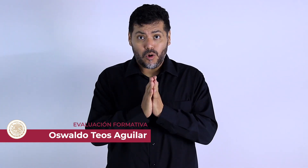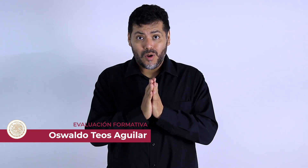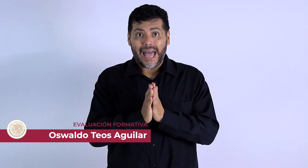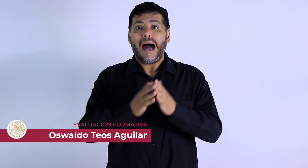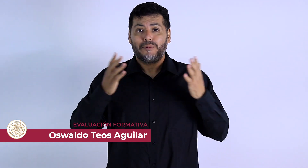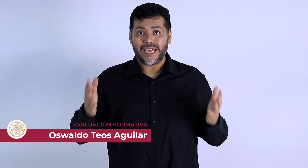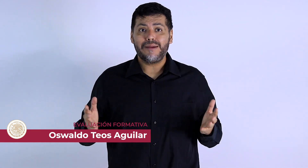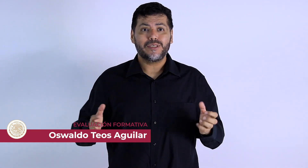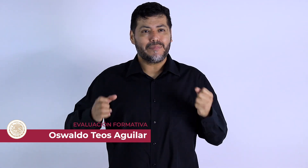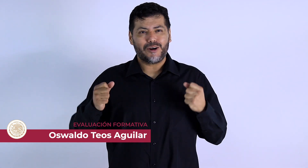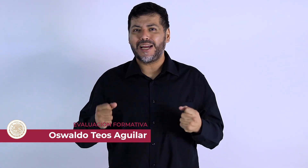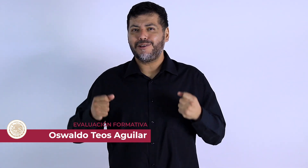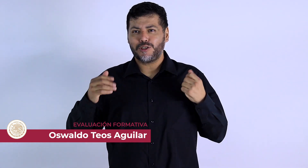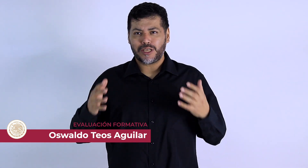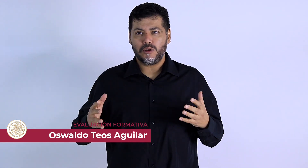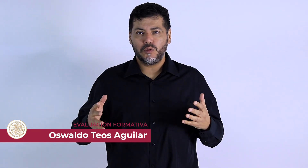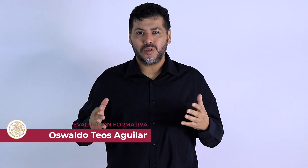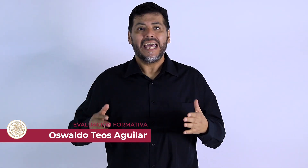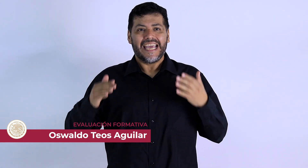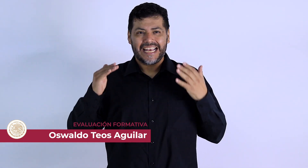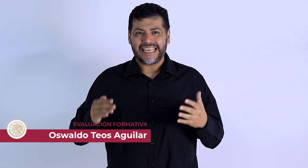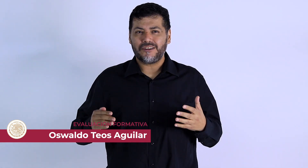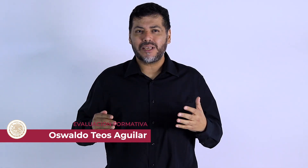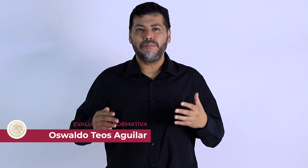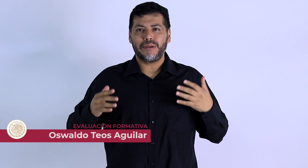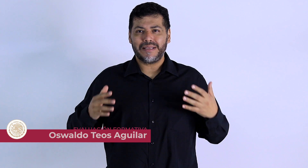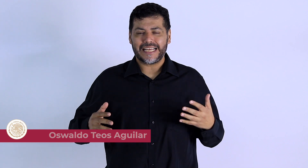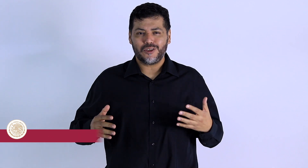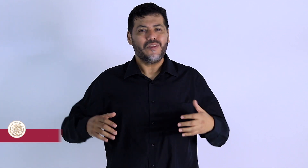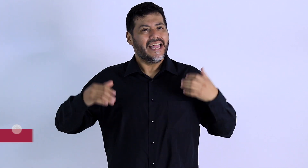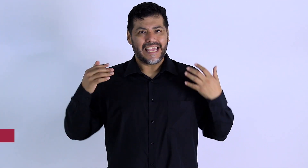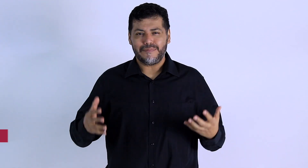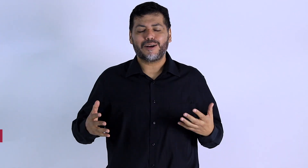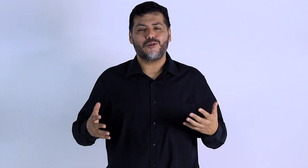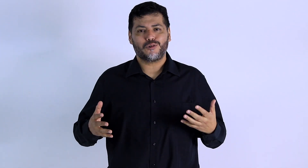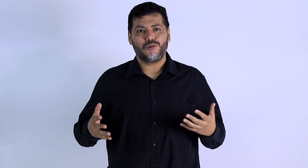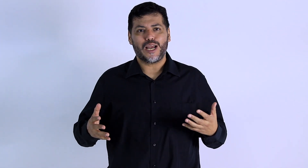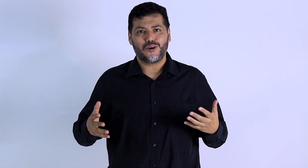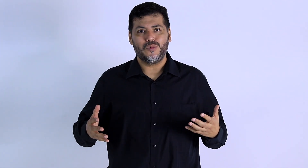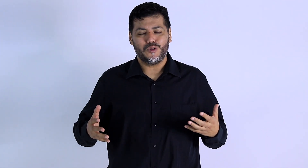apoyaremos la mejora de nuestros alumnos y la exitosa implementación del marco curricular común.